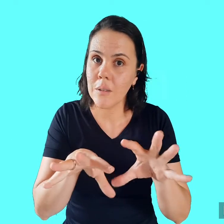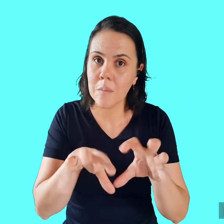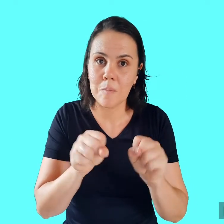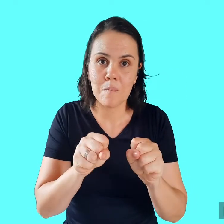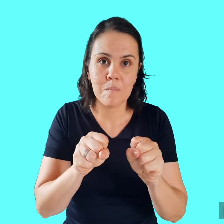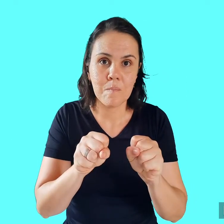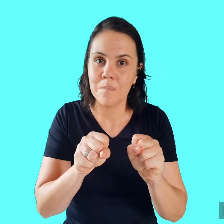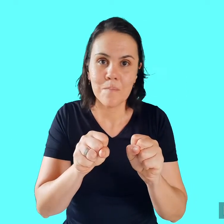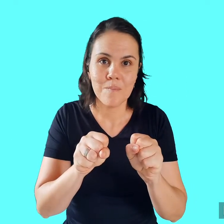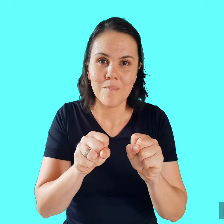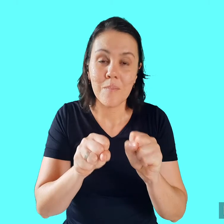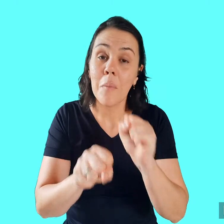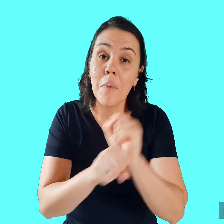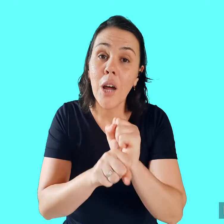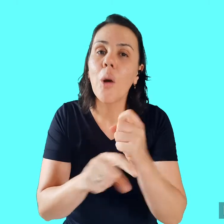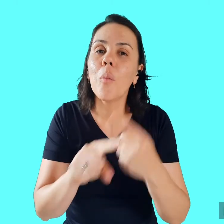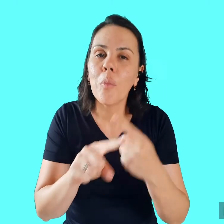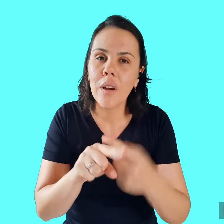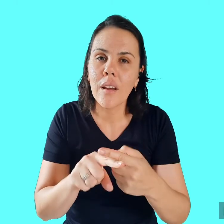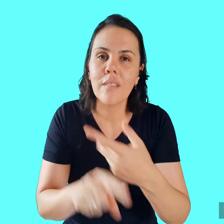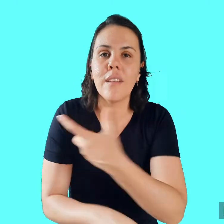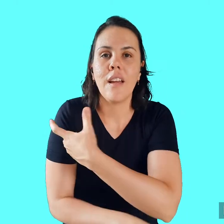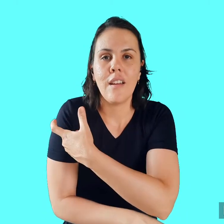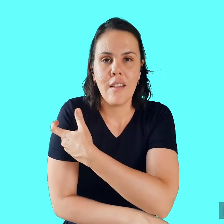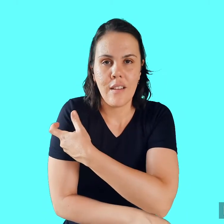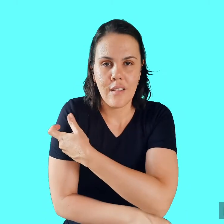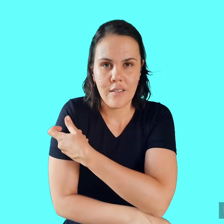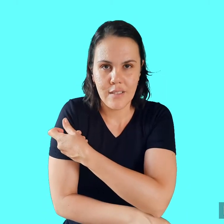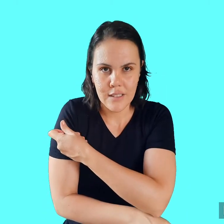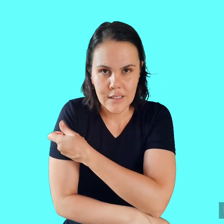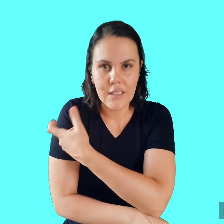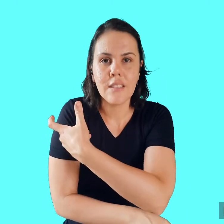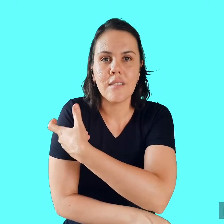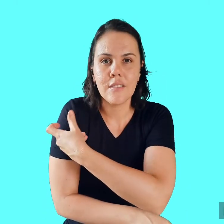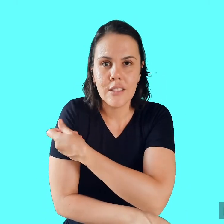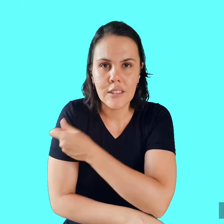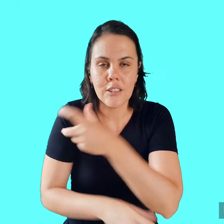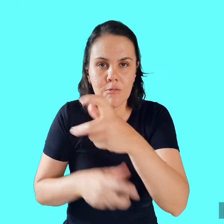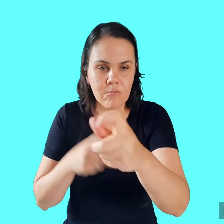A doença, ela foi erradicada por conta da vacinação.